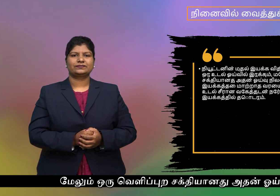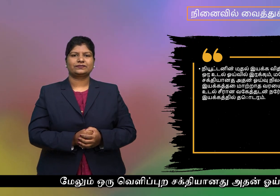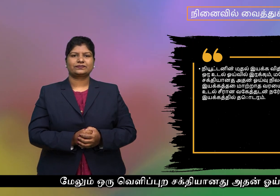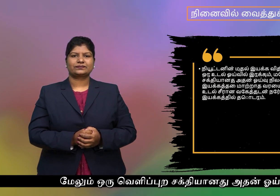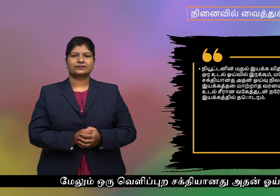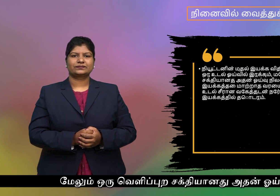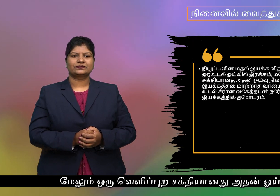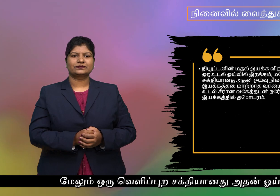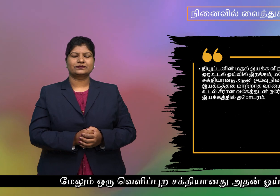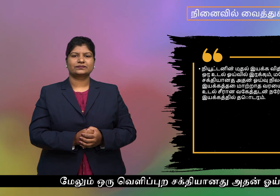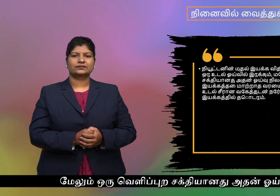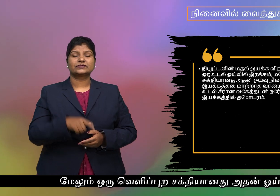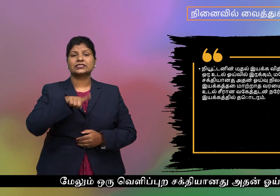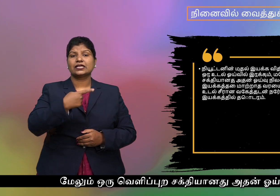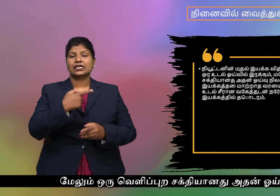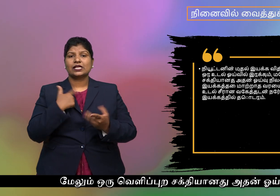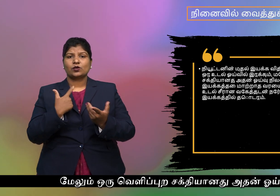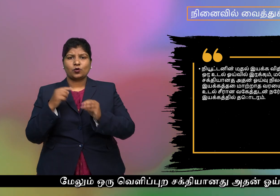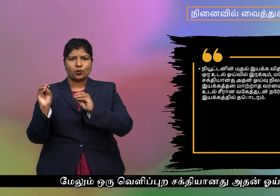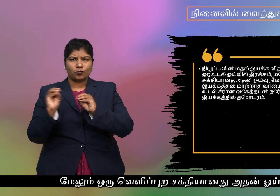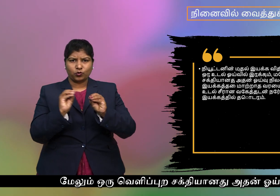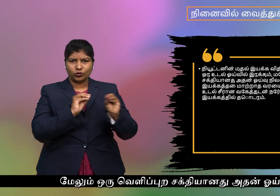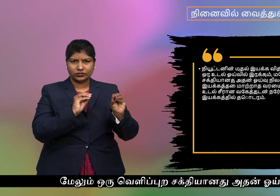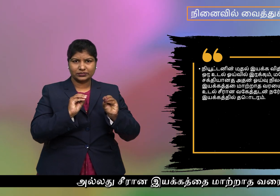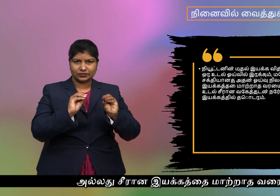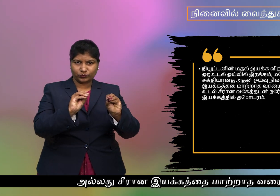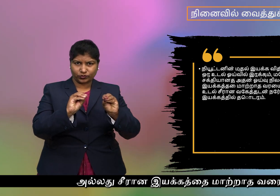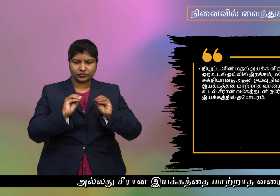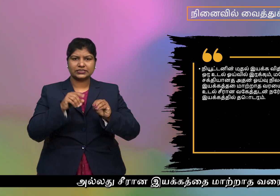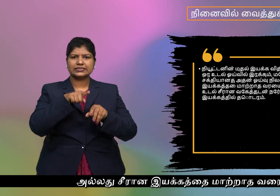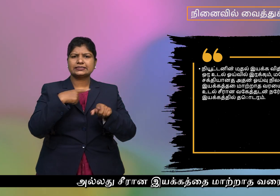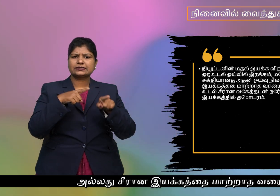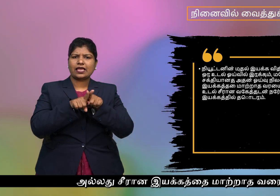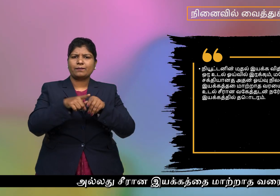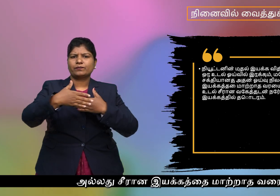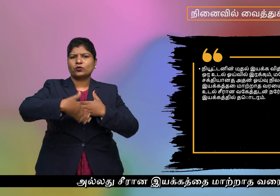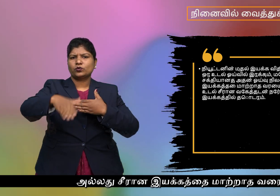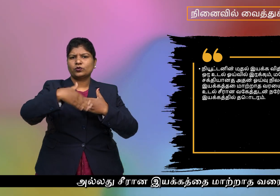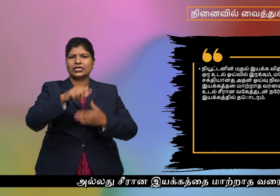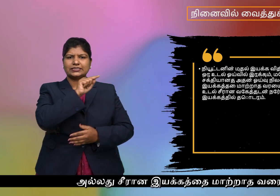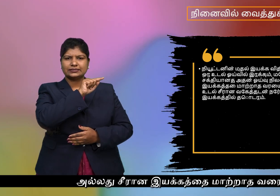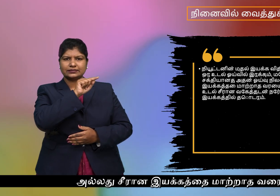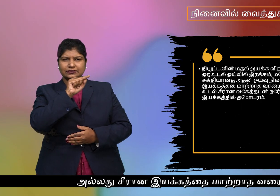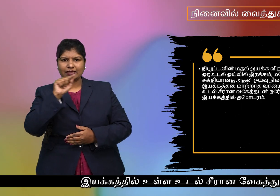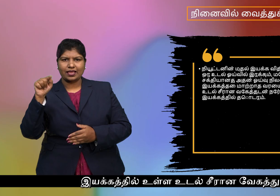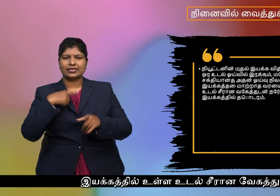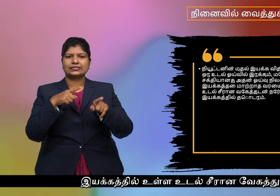மேலும் ஒரு வெளிப்புற விசையானது அதன் ஓய்வு நிலை அல்லது சீரான இயக்கத்தை மாறாத வரையில் இயக்கத்தில்